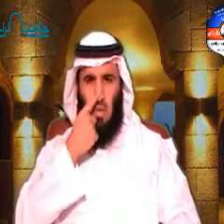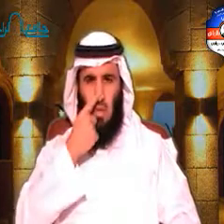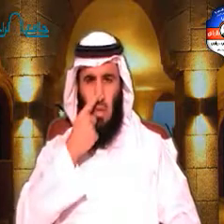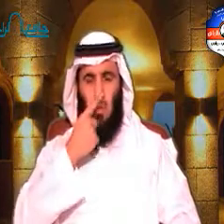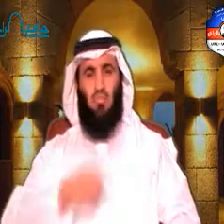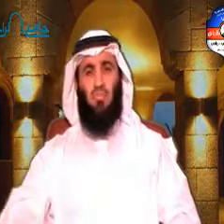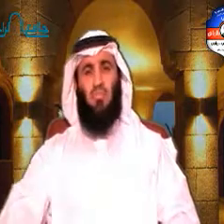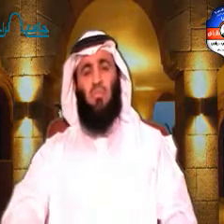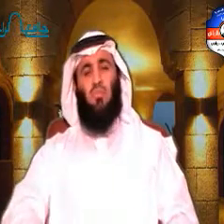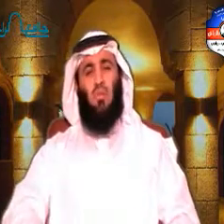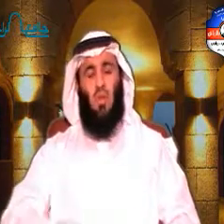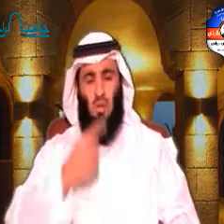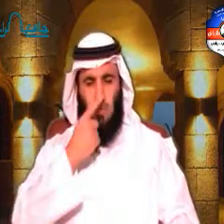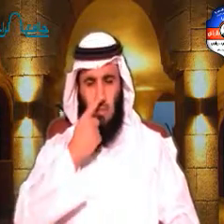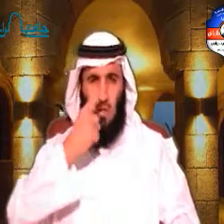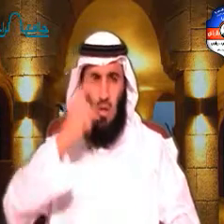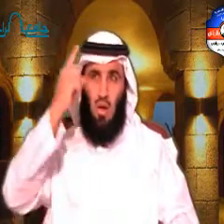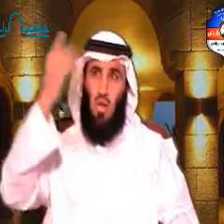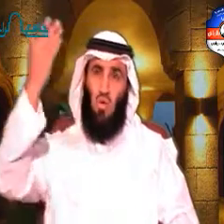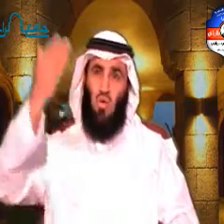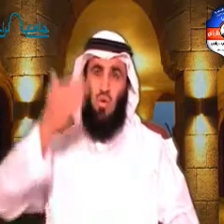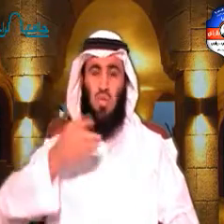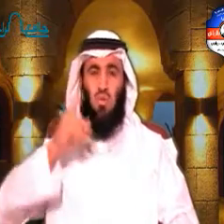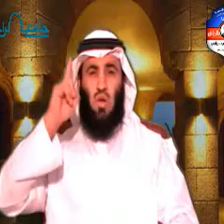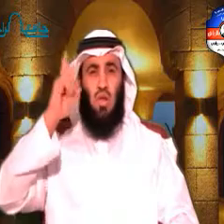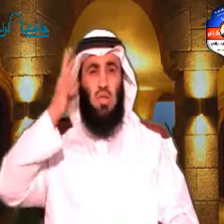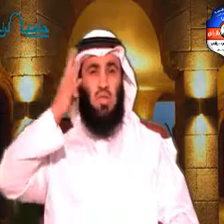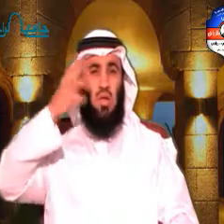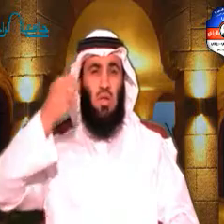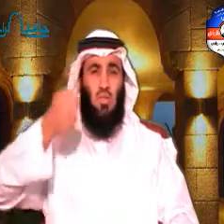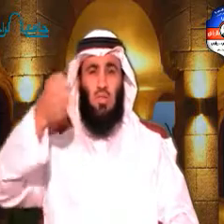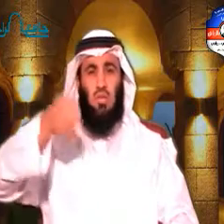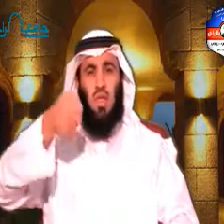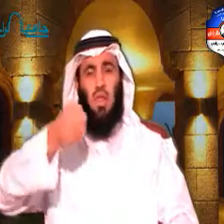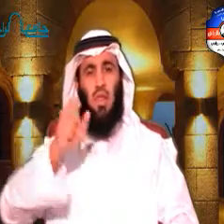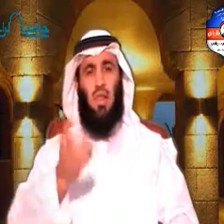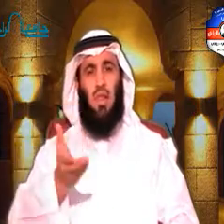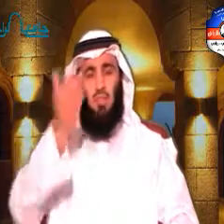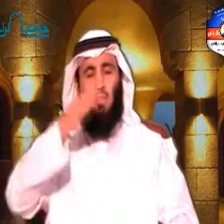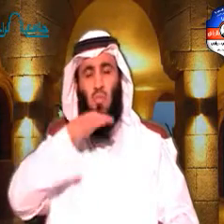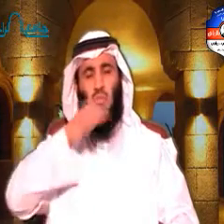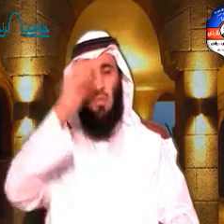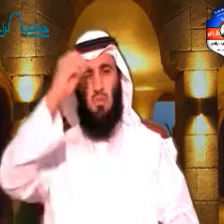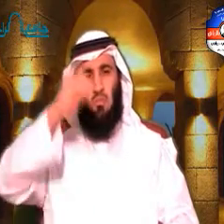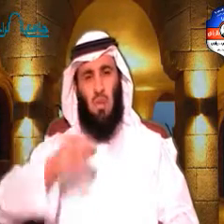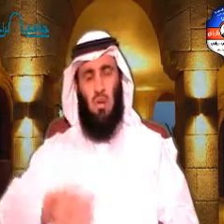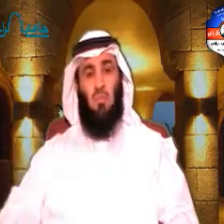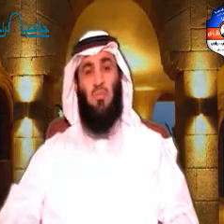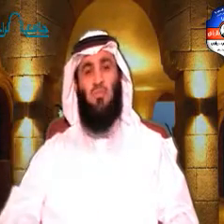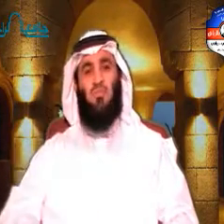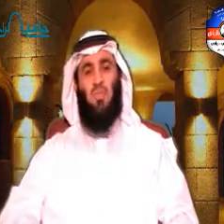محمدًا عبده ورسوله صلى الله وسلم وبارك عليه وعلى